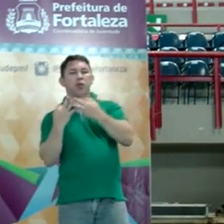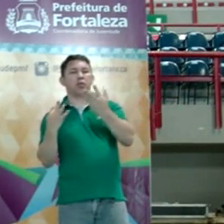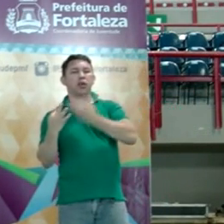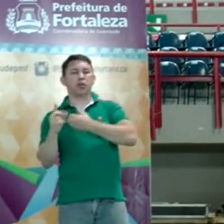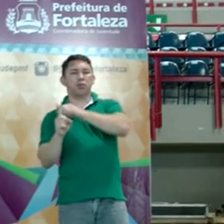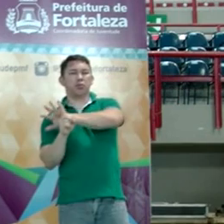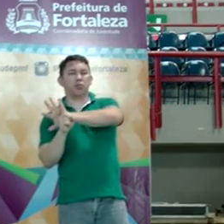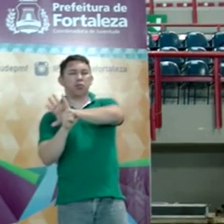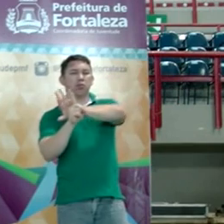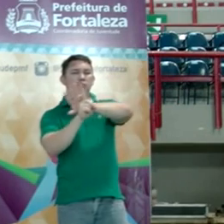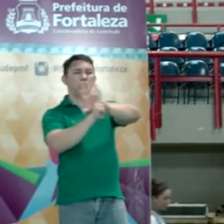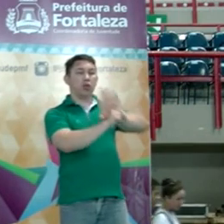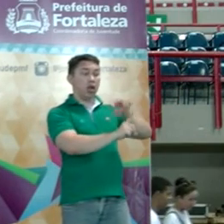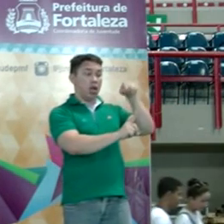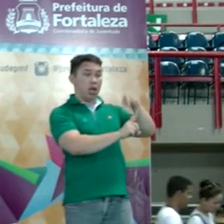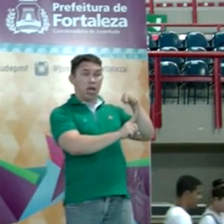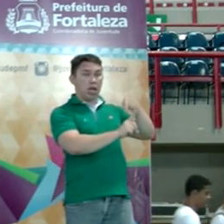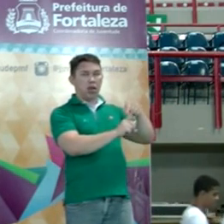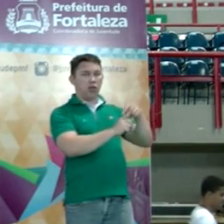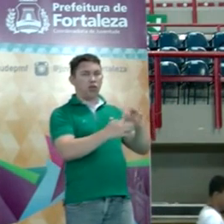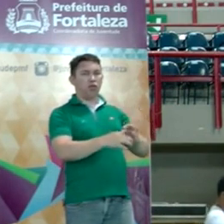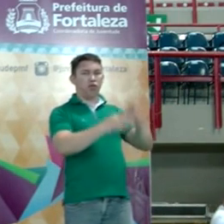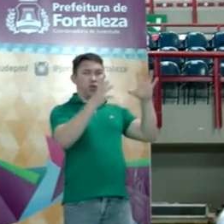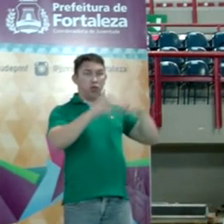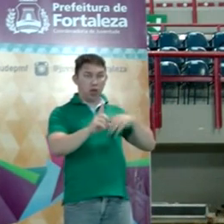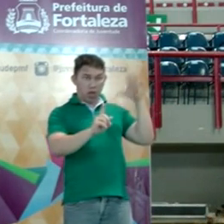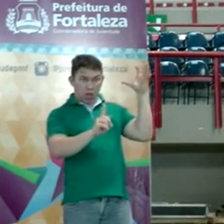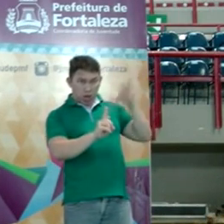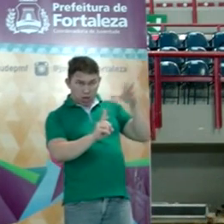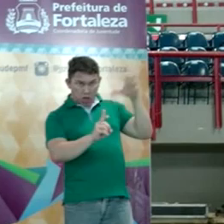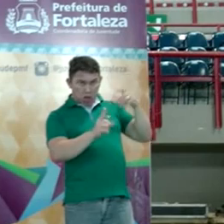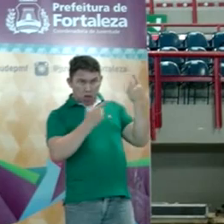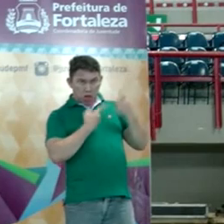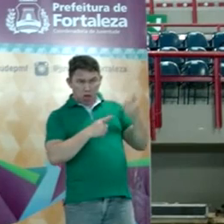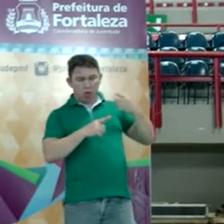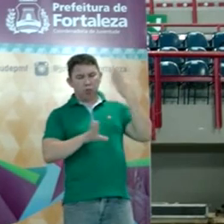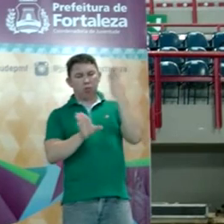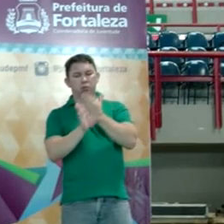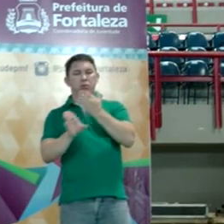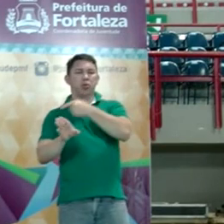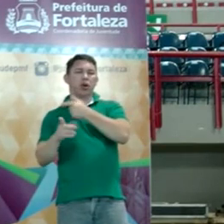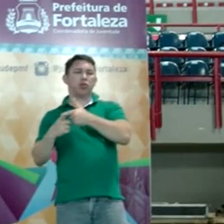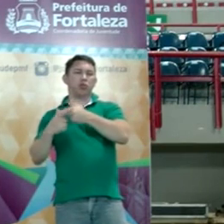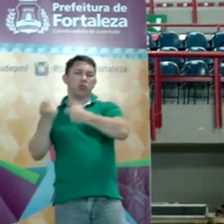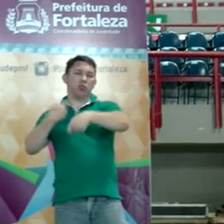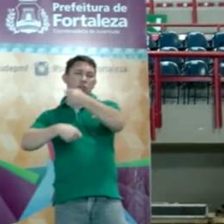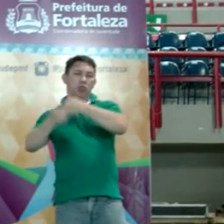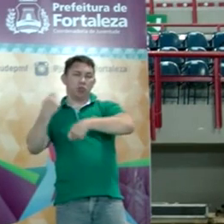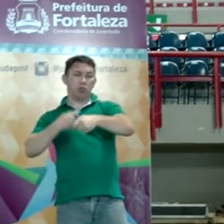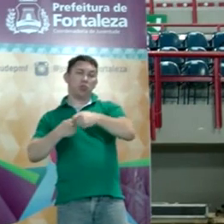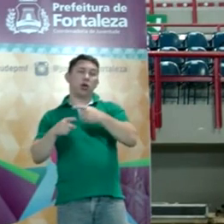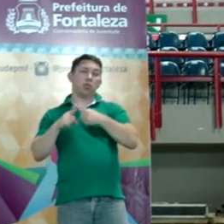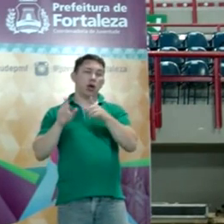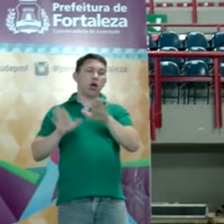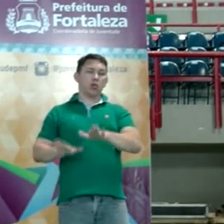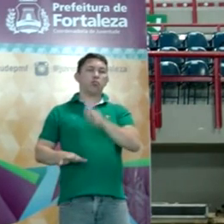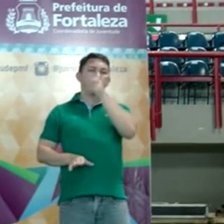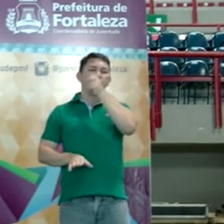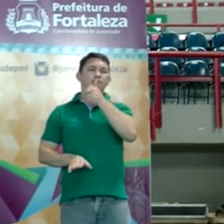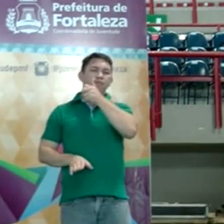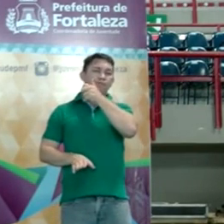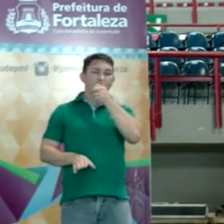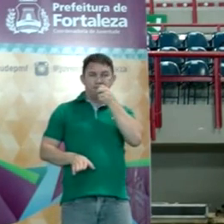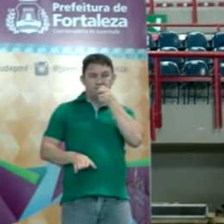pode negar, por sua livre e espontânea vontade. Ele foi pressionado? Foi, por uma pressão econômica. Mas ele poderia ter ficado